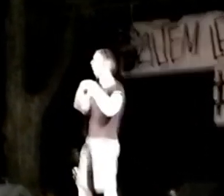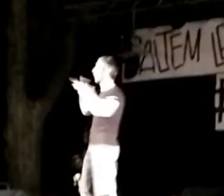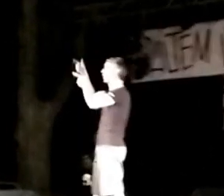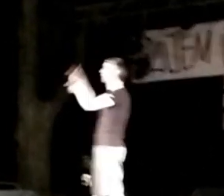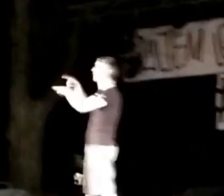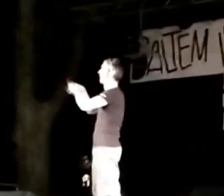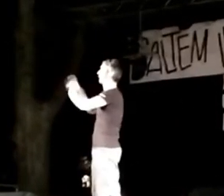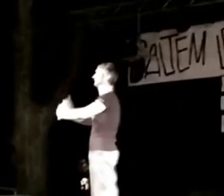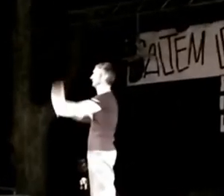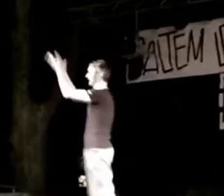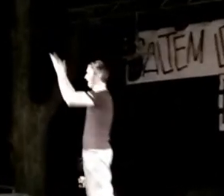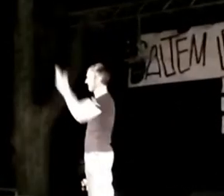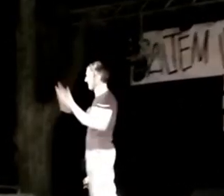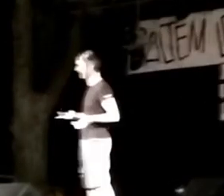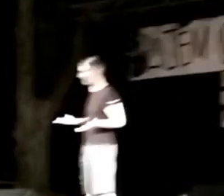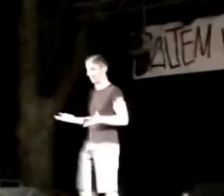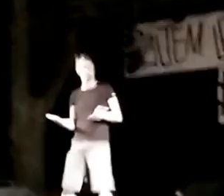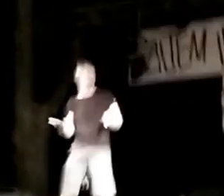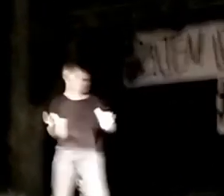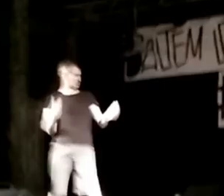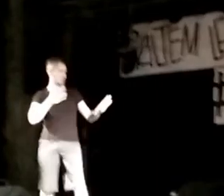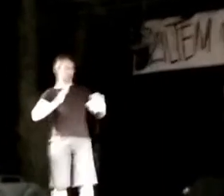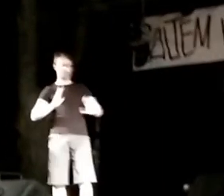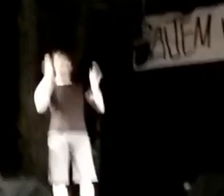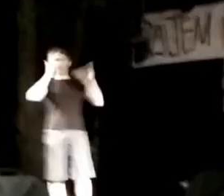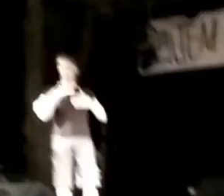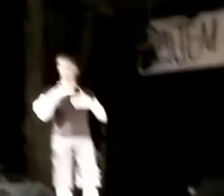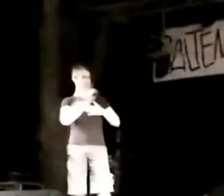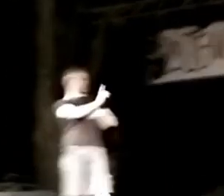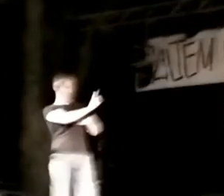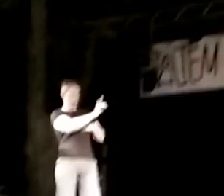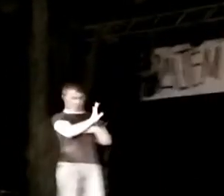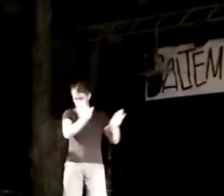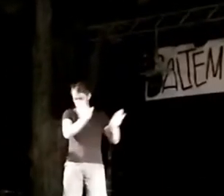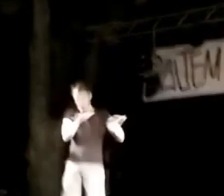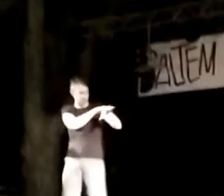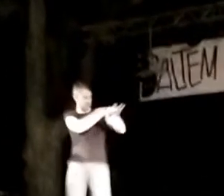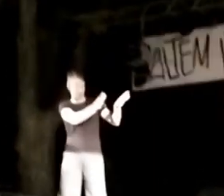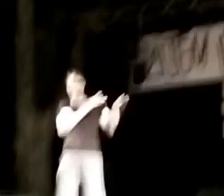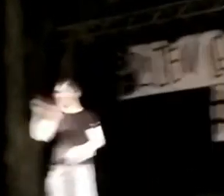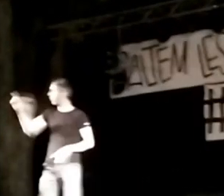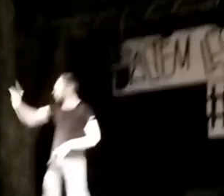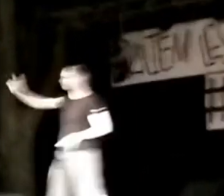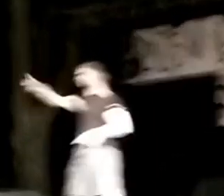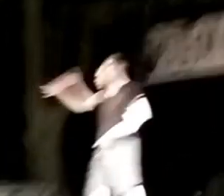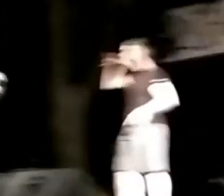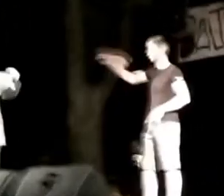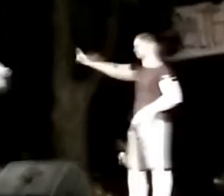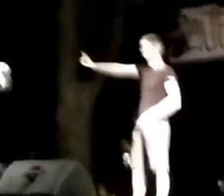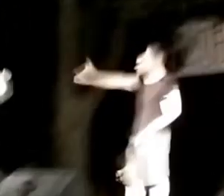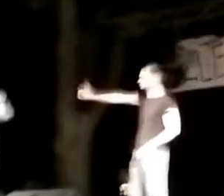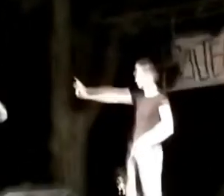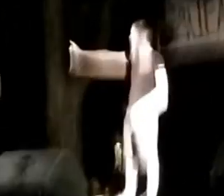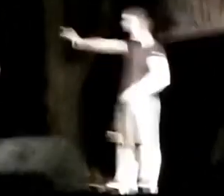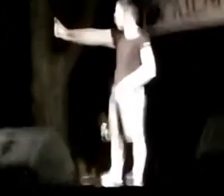público. Bueno, a veure, a mi no m'ha hagut de rescatar mai ningú i això ho he comprat. No, esto no puede ser, No,